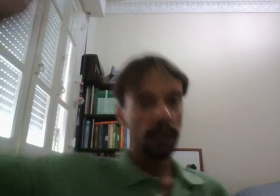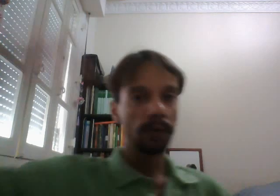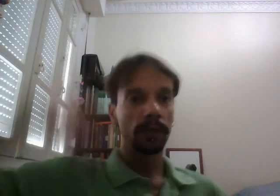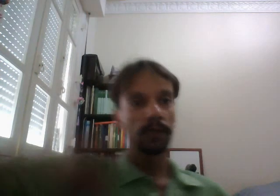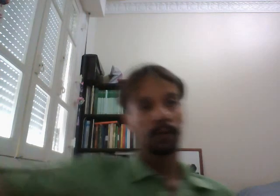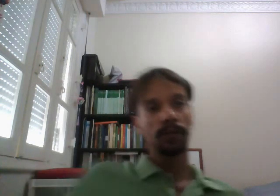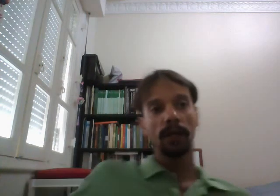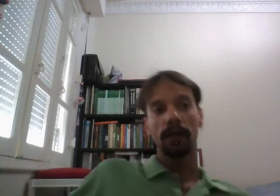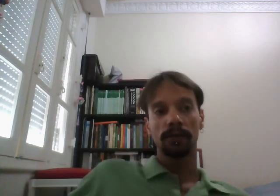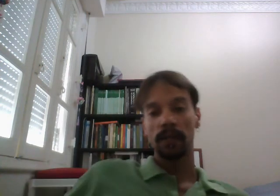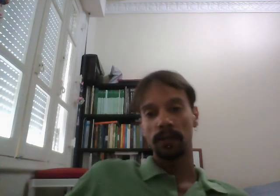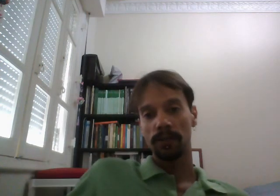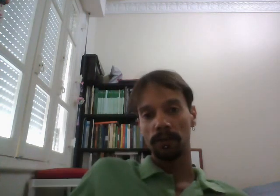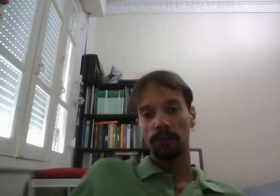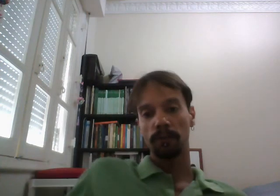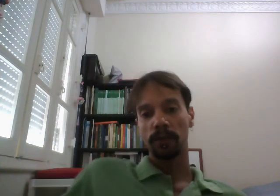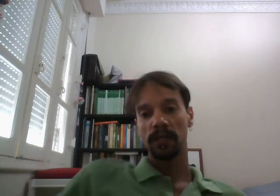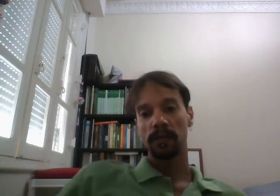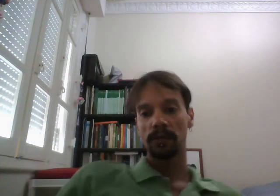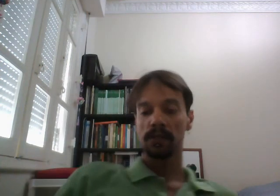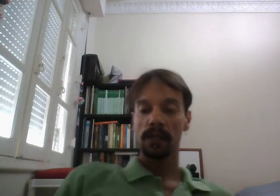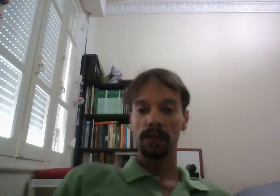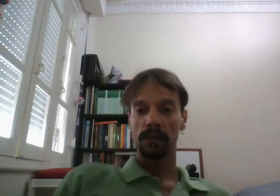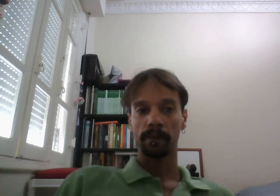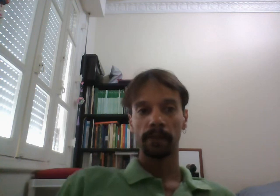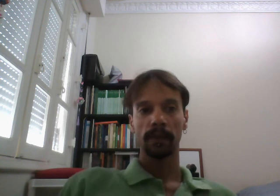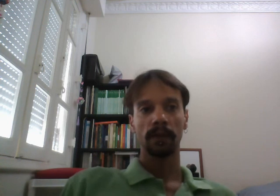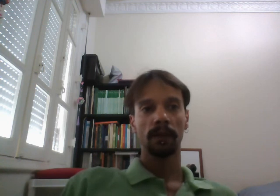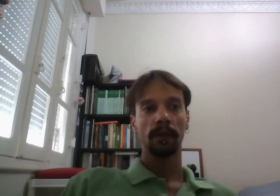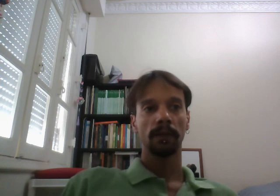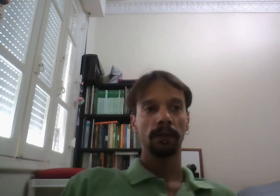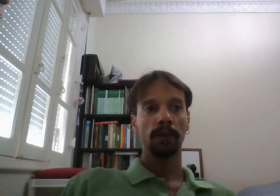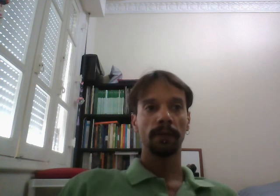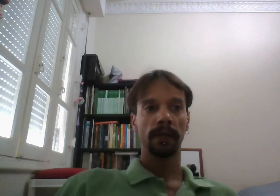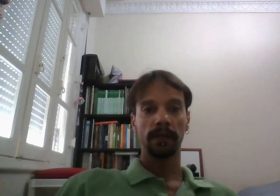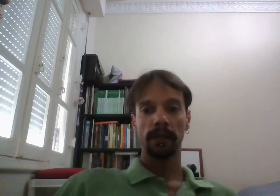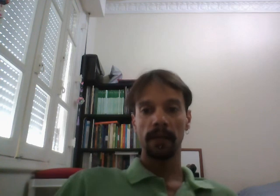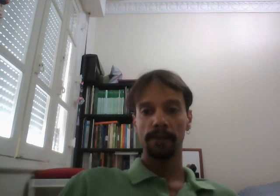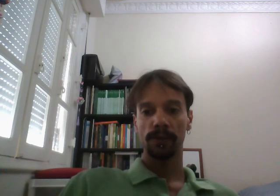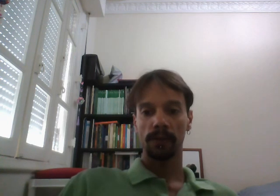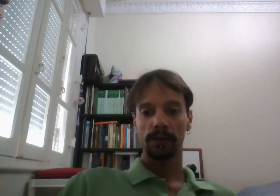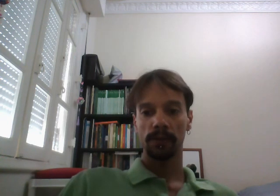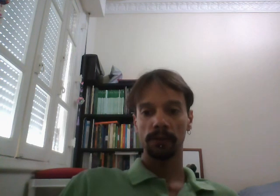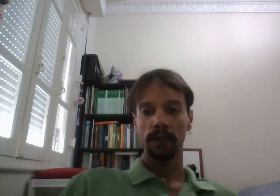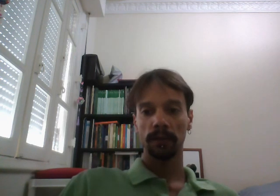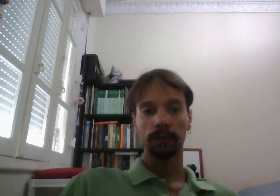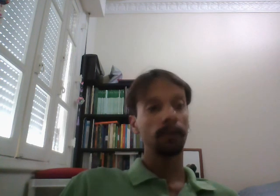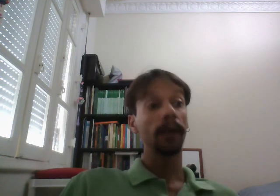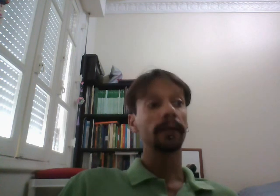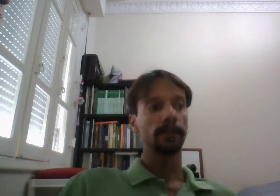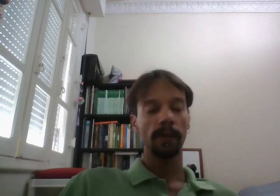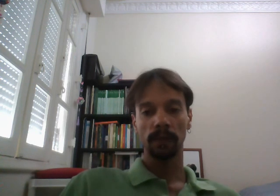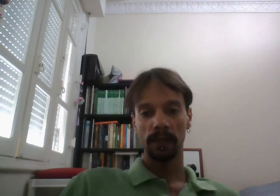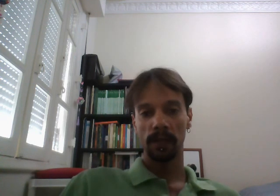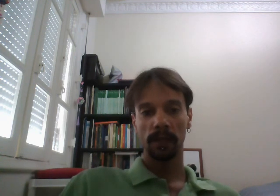de milhões de anos aí de processo de seleção. Deu para entender, pessoal? Se não deu, bota as perguntas aí